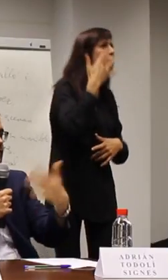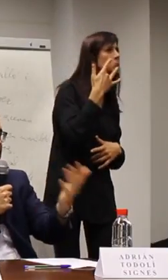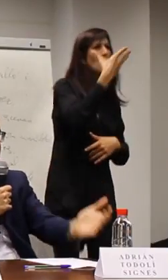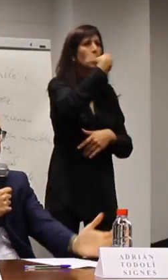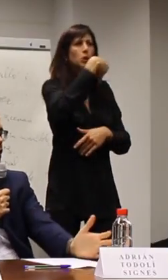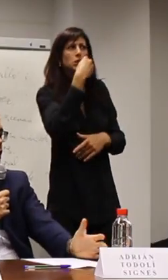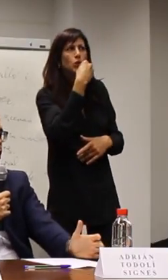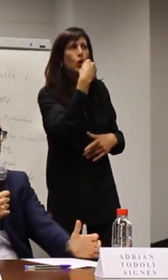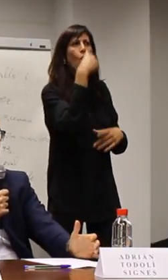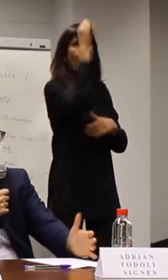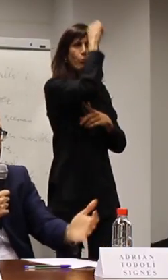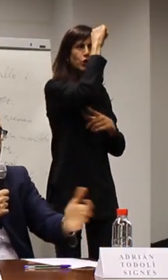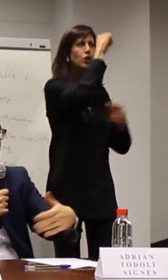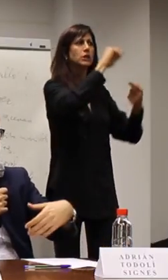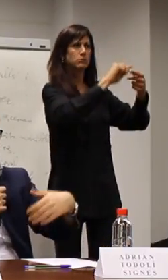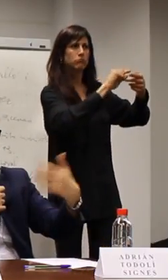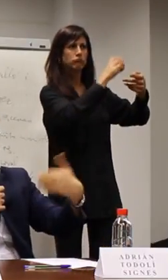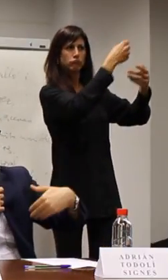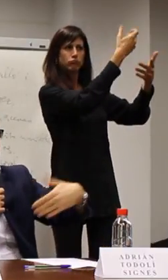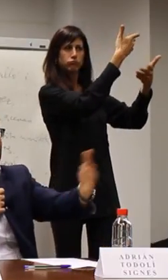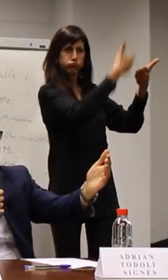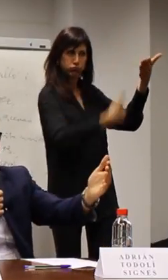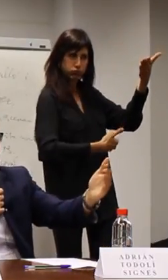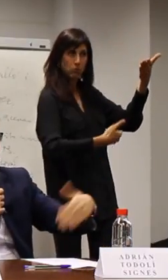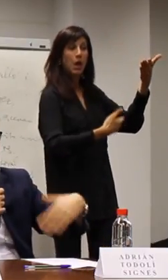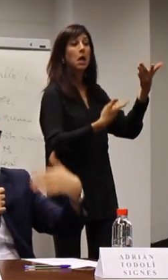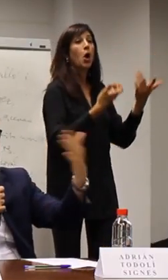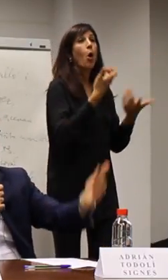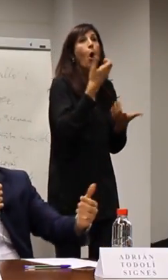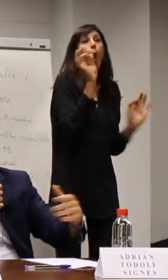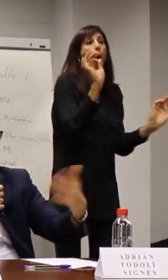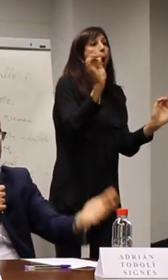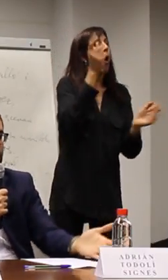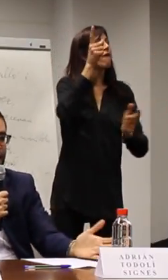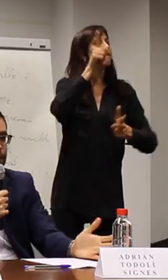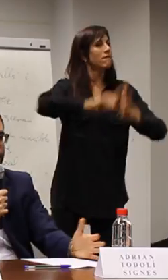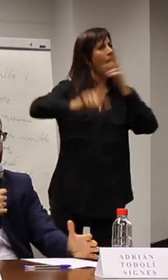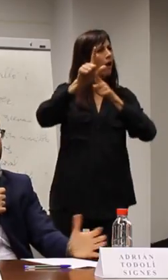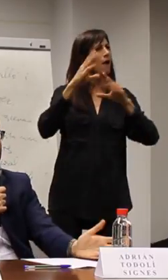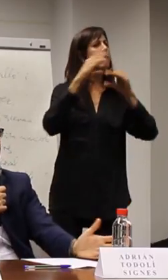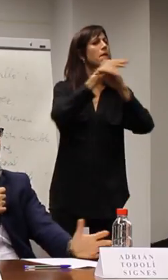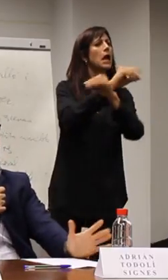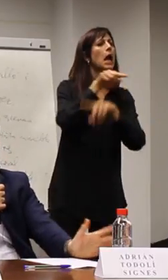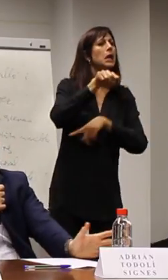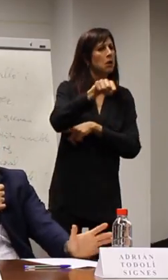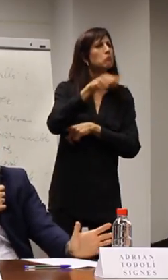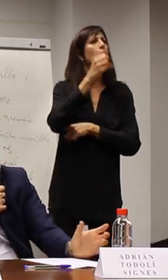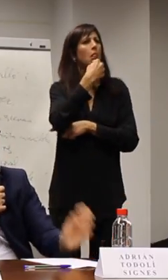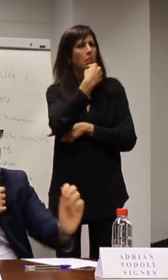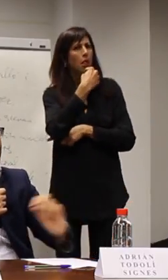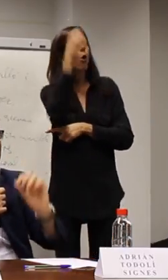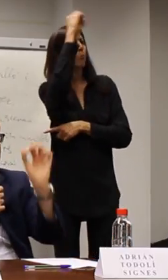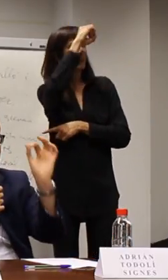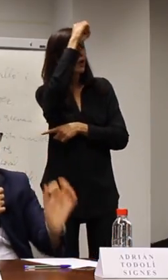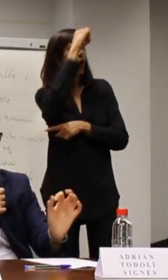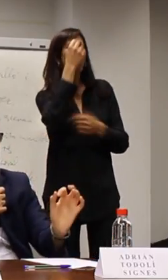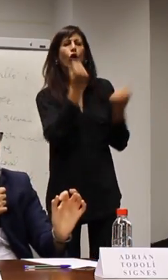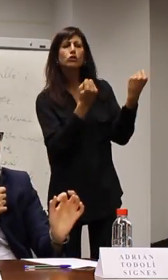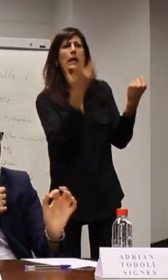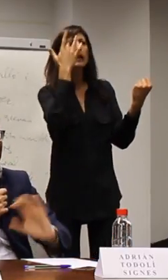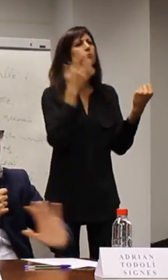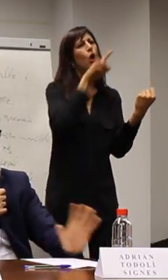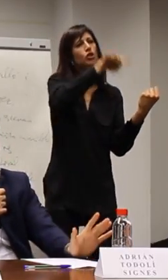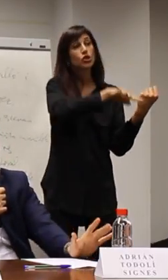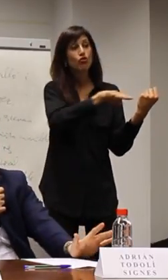¿no? Es decir, o si haces un viaje en coche, pues si el coche estaba limpio. Es decir, eso siempre, la